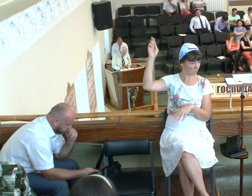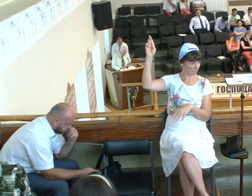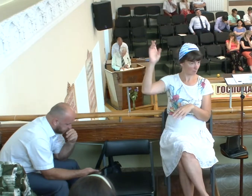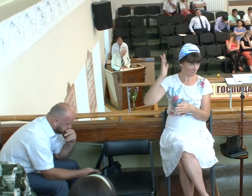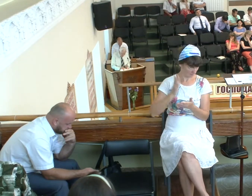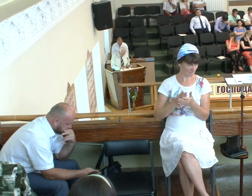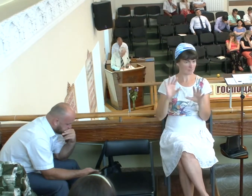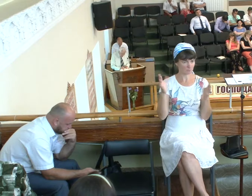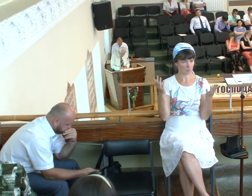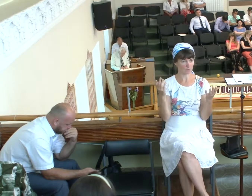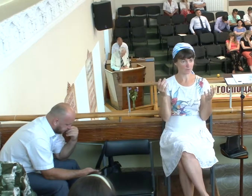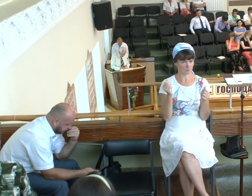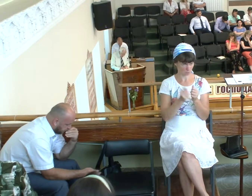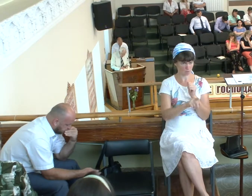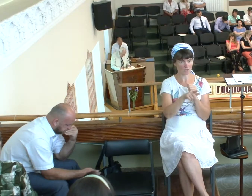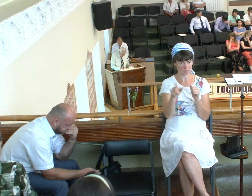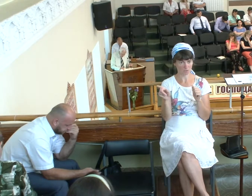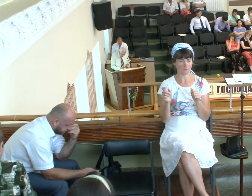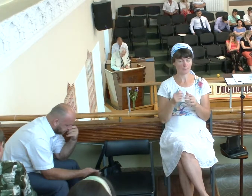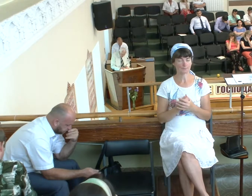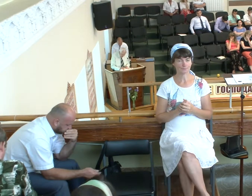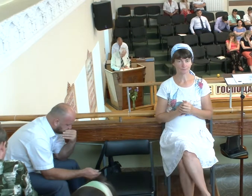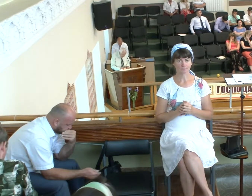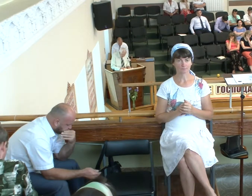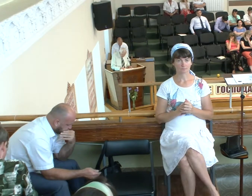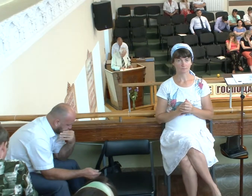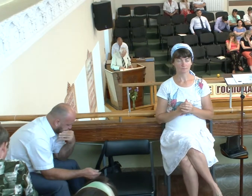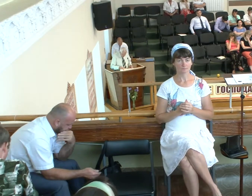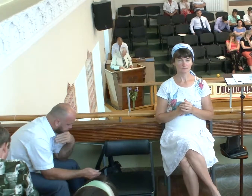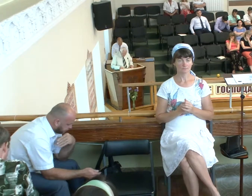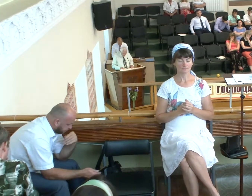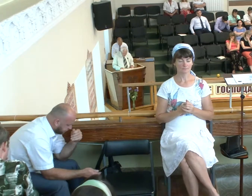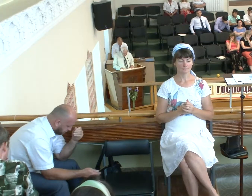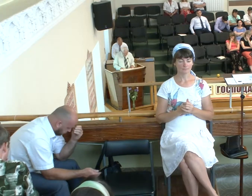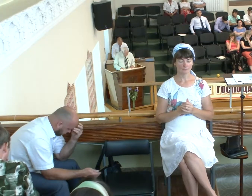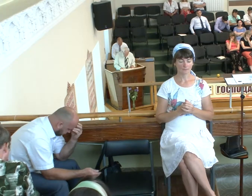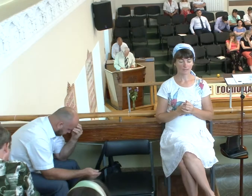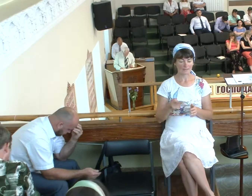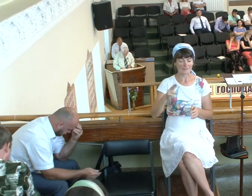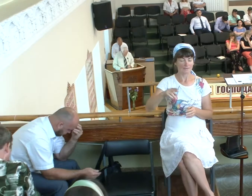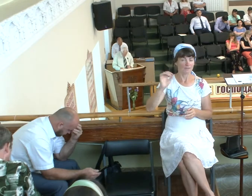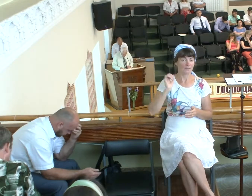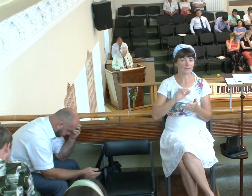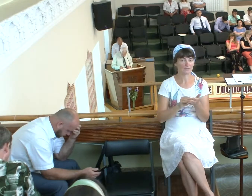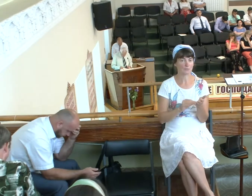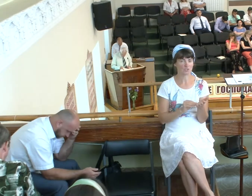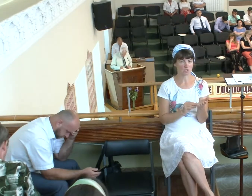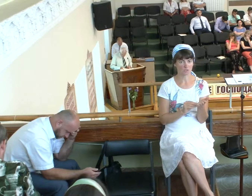псалмопевец пишет, как Бог благословил, а потом Давид пишет,